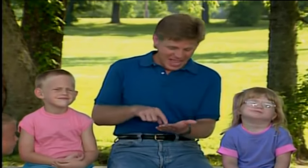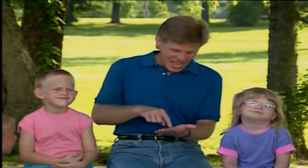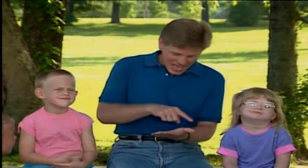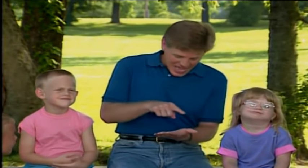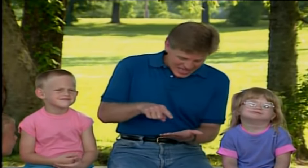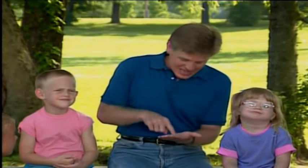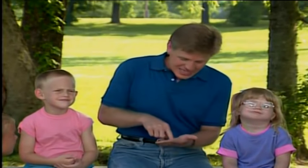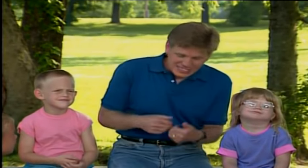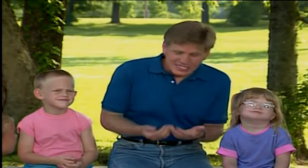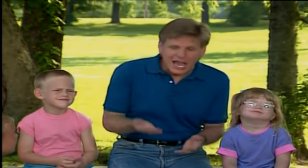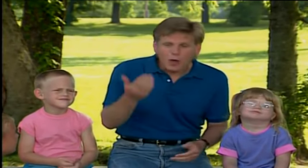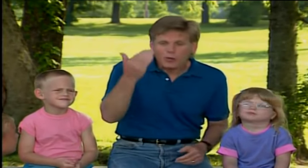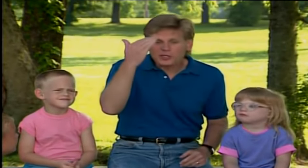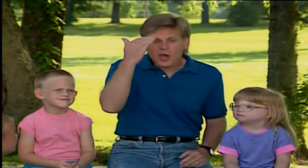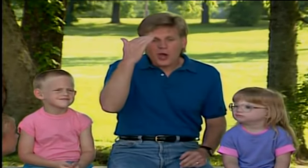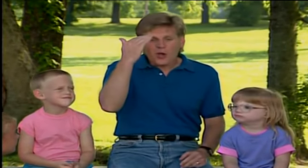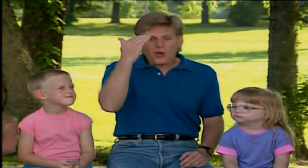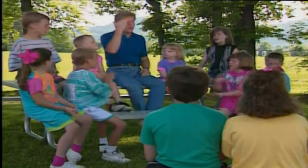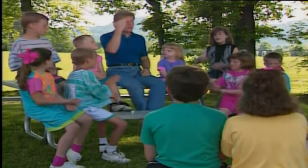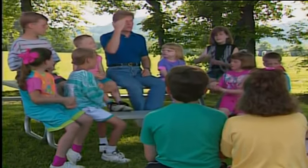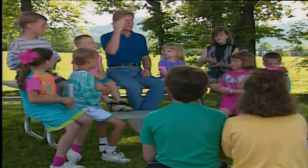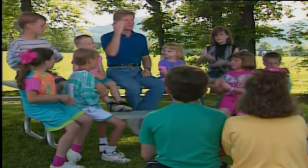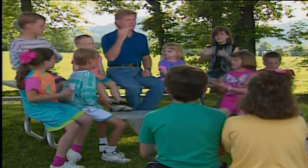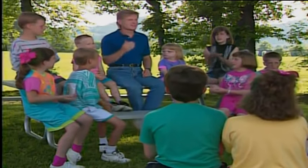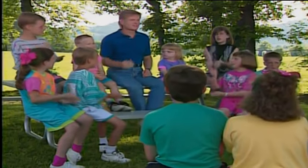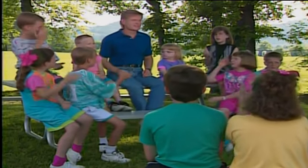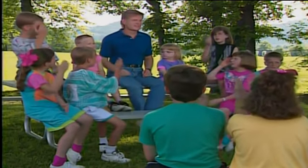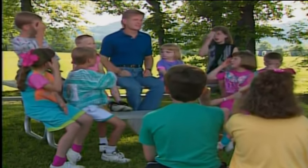En esto conocemos,